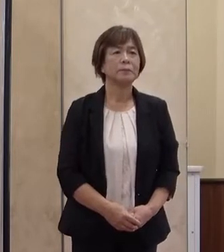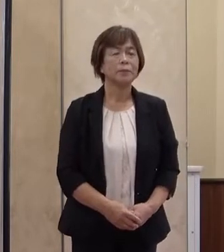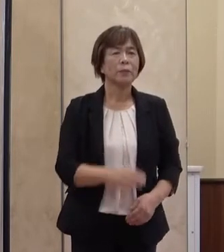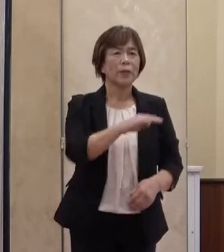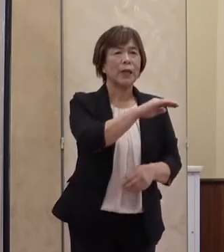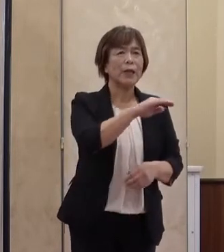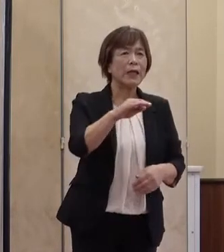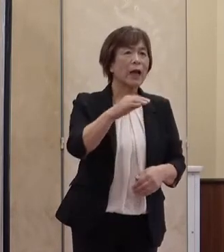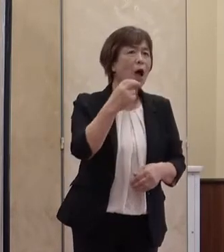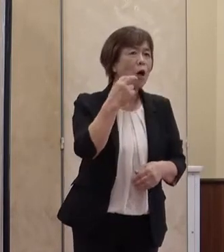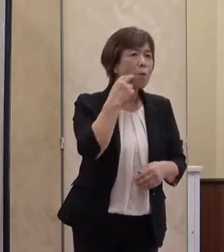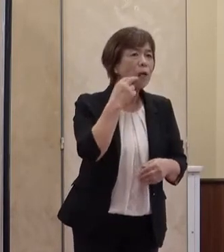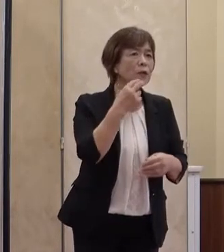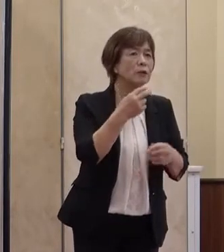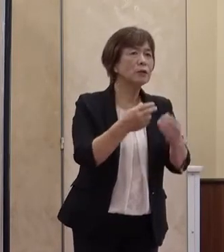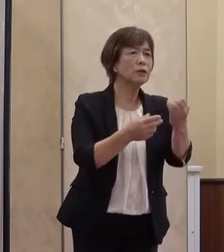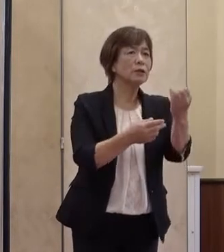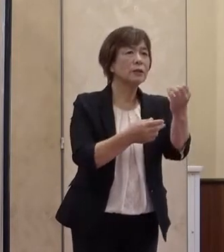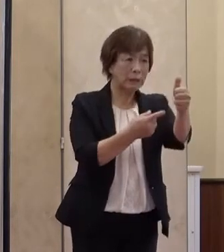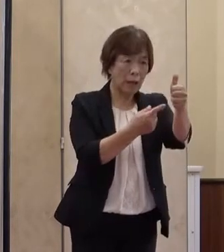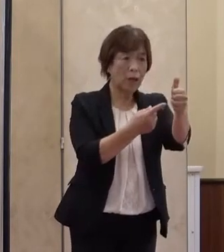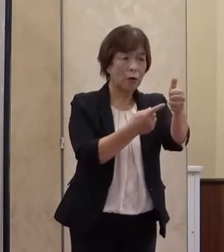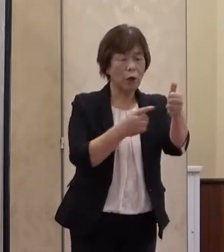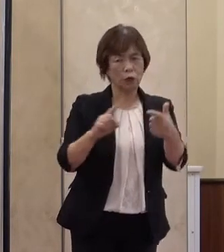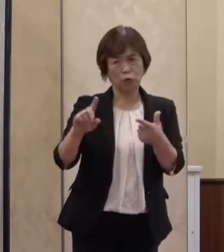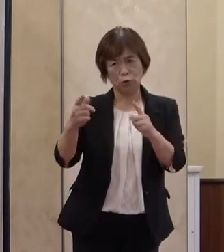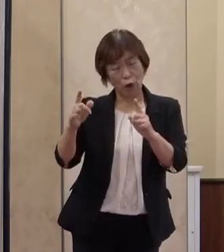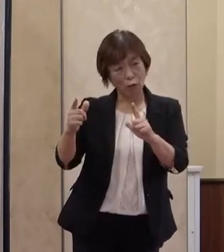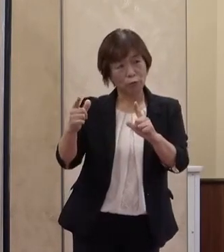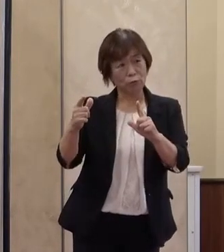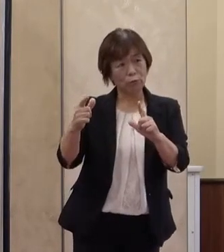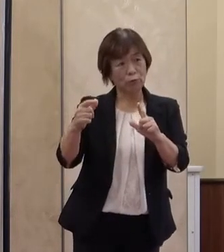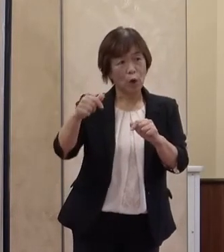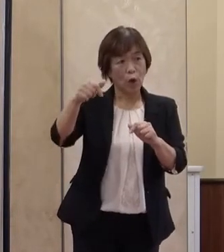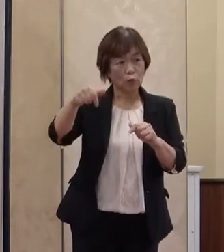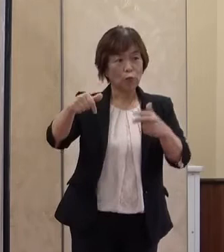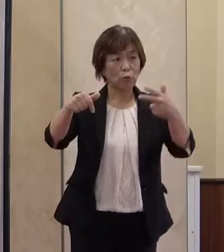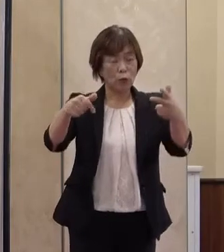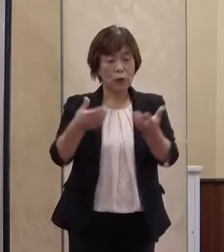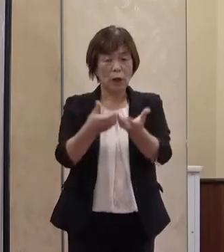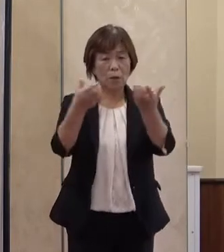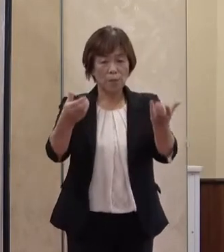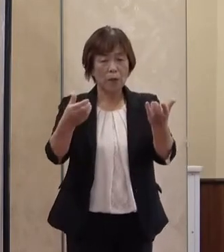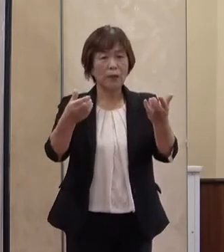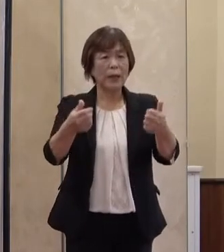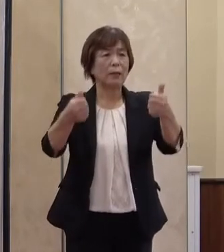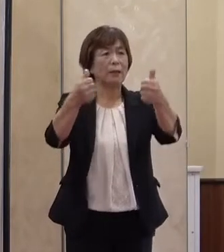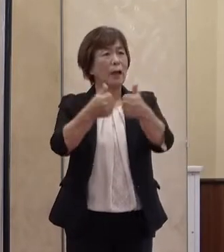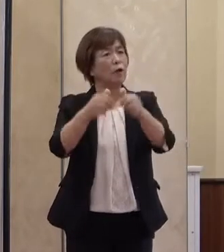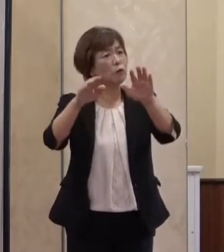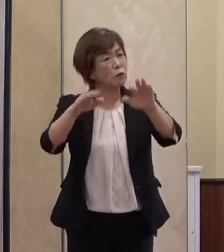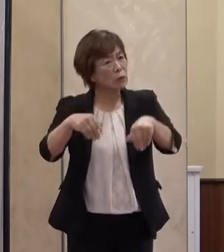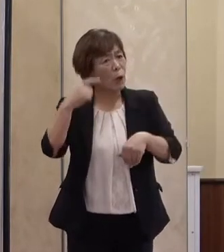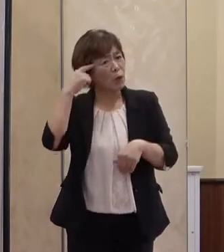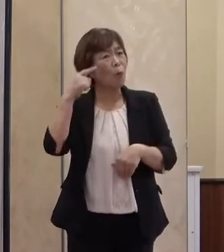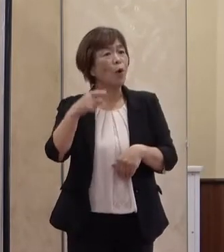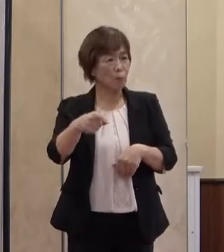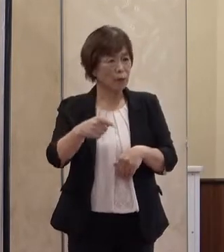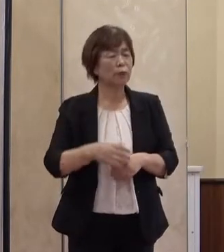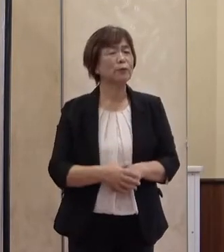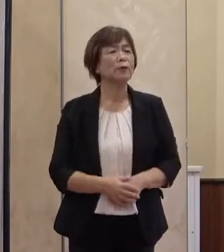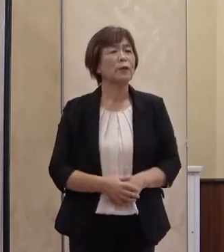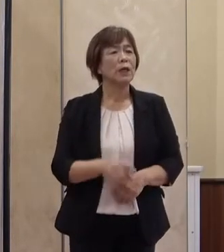平松さんは、そうじゃないということで大きく対立したというふうに思います。で、最